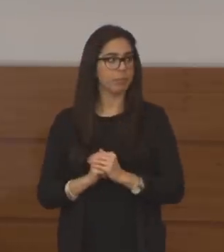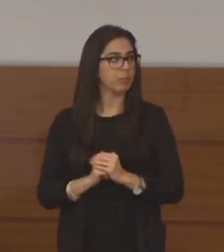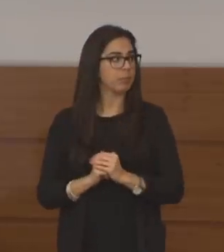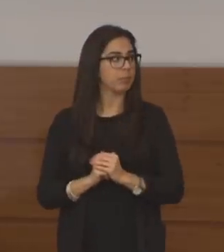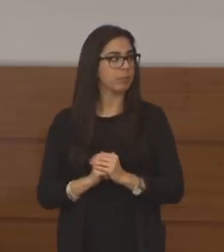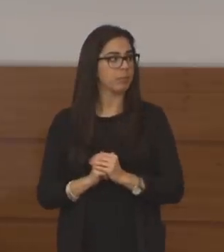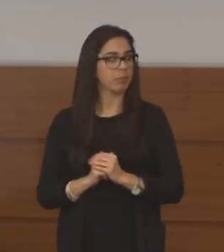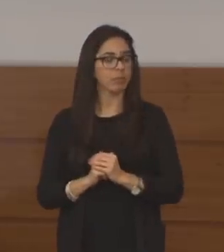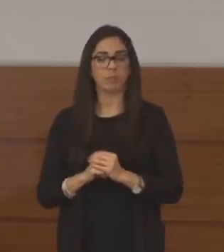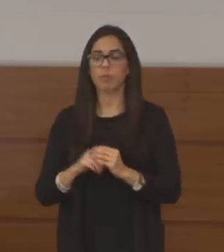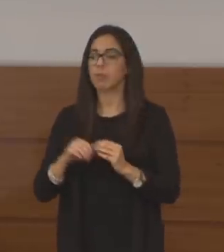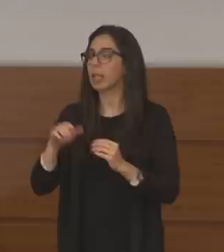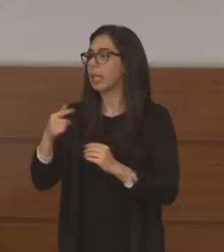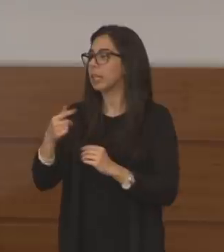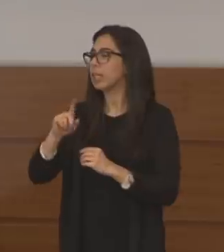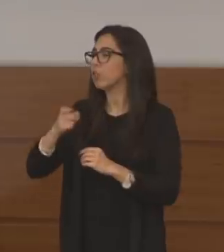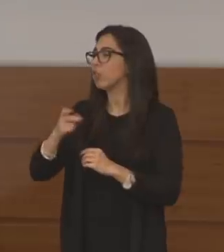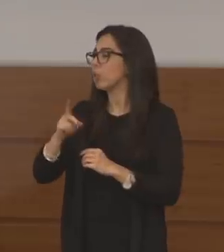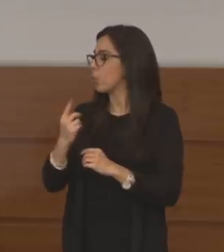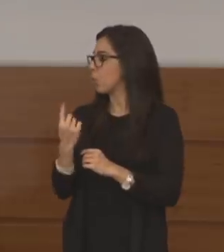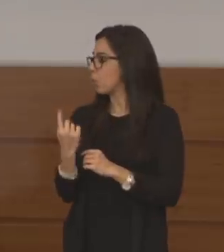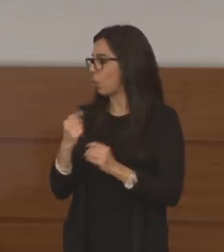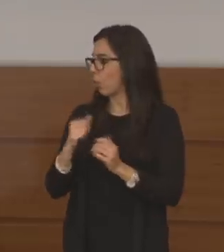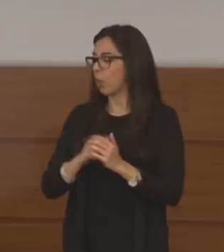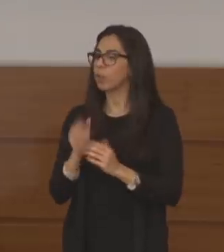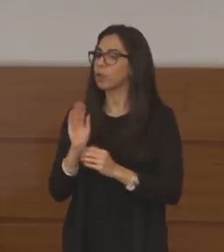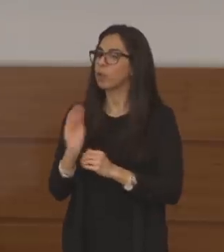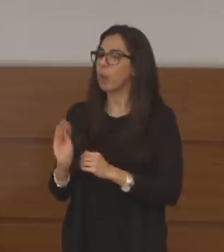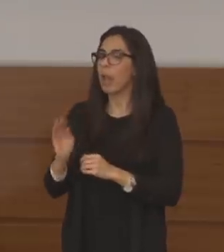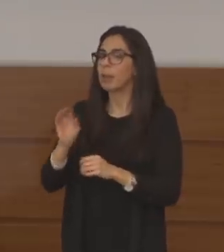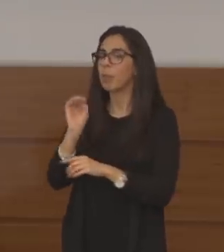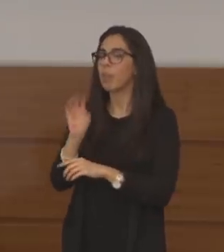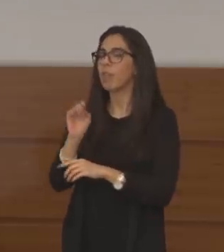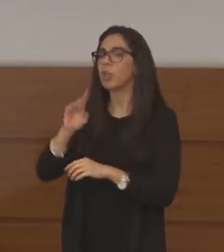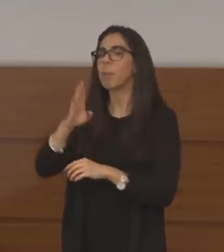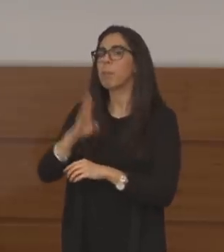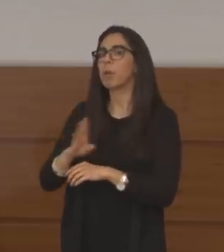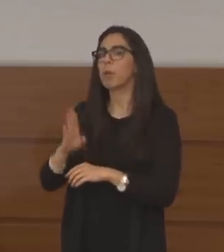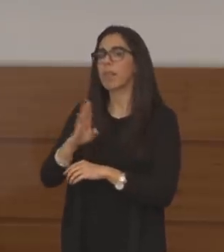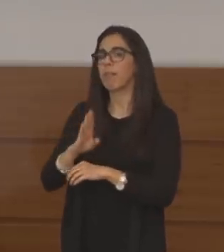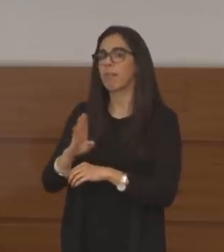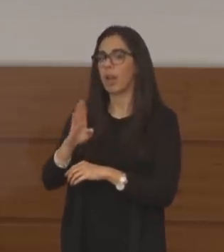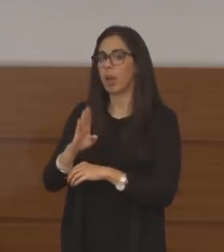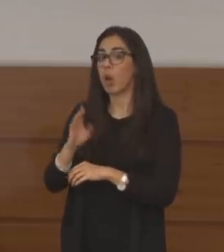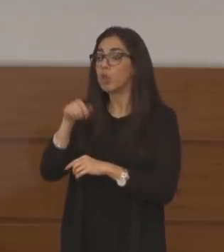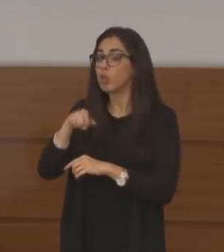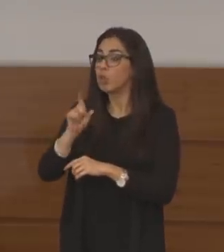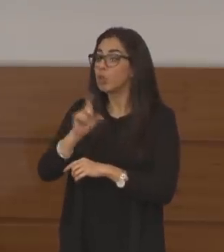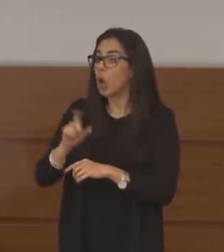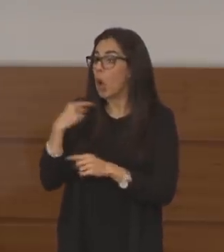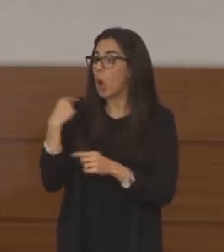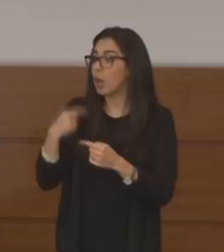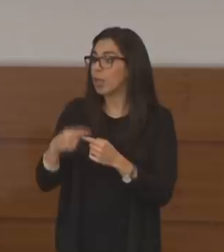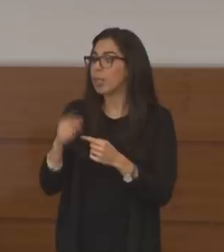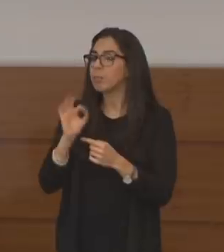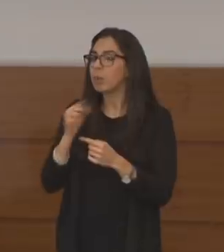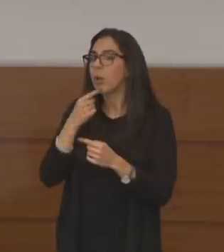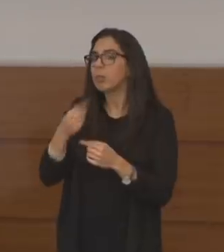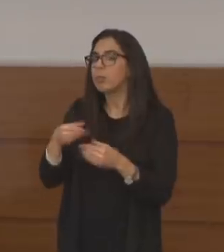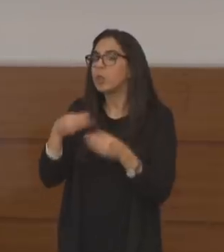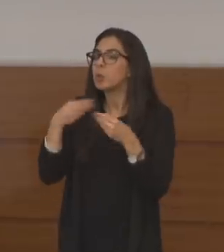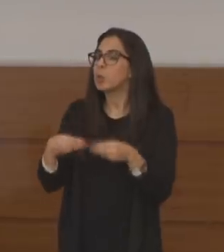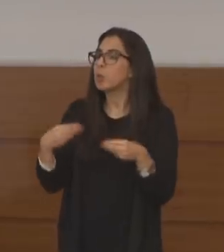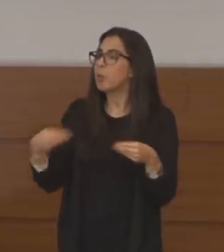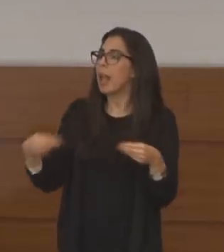giorgio e cardinaletti tg1 a una domanda per il professor brusaferro stiamo parlando molto in questi giorni proprio delle strumentazioni necessarie